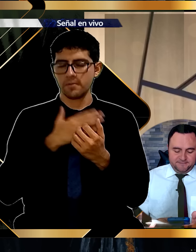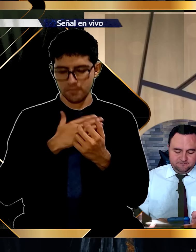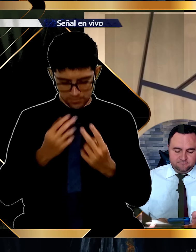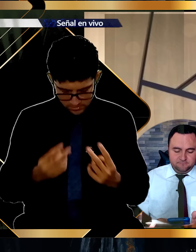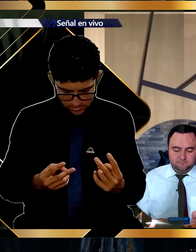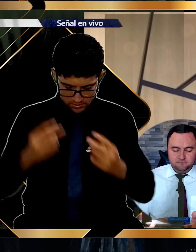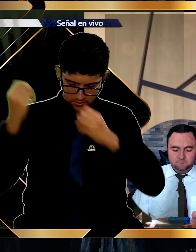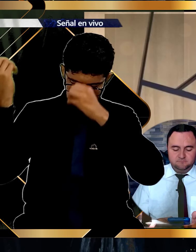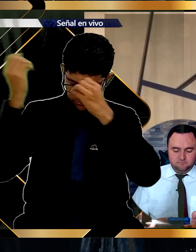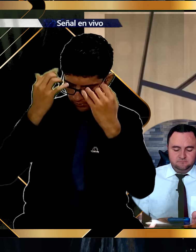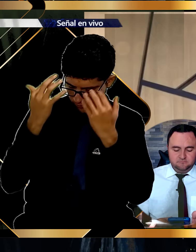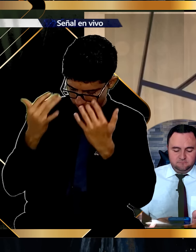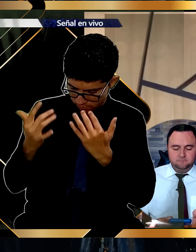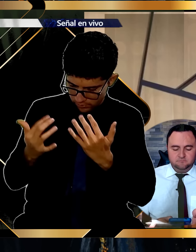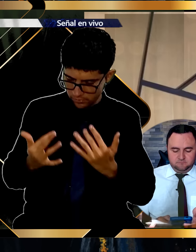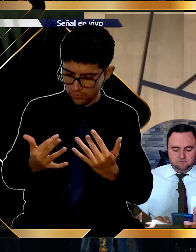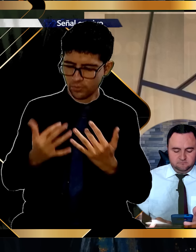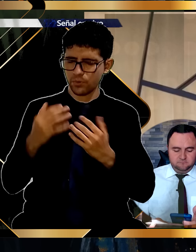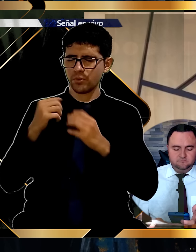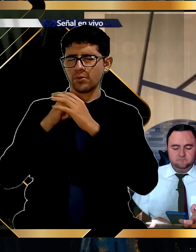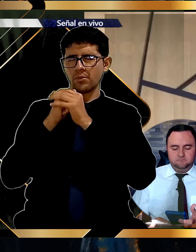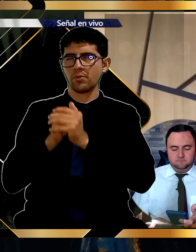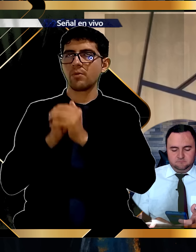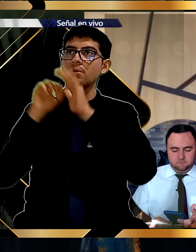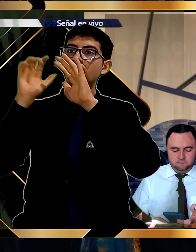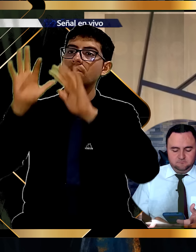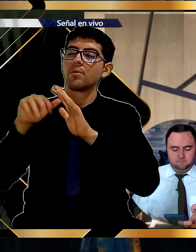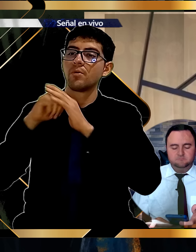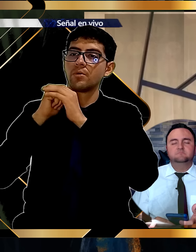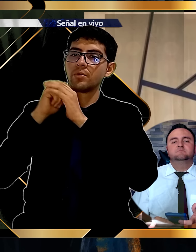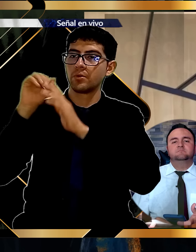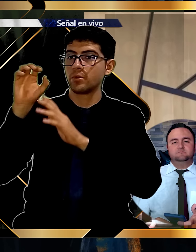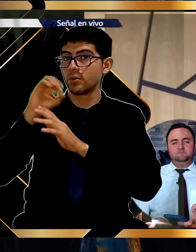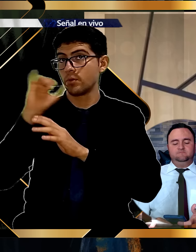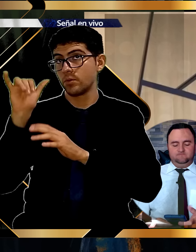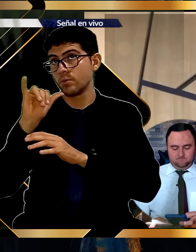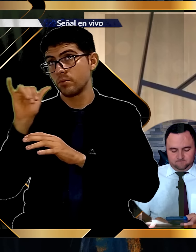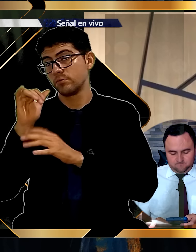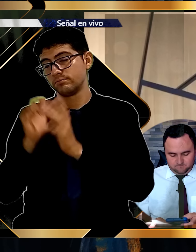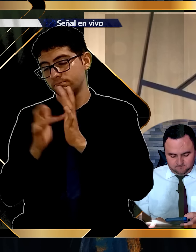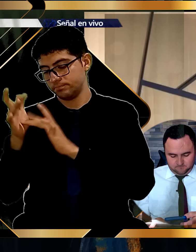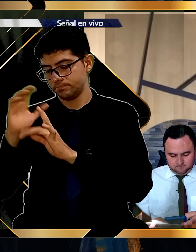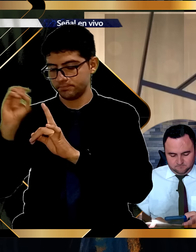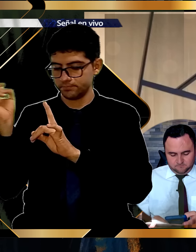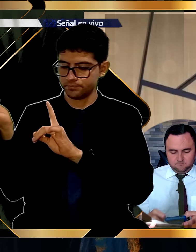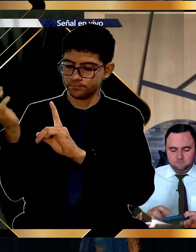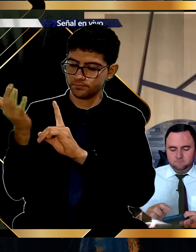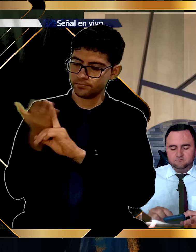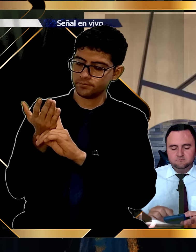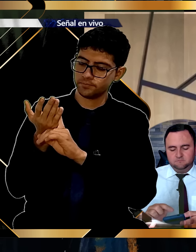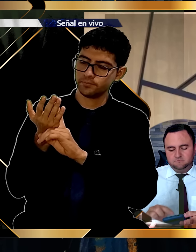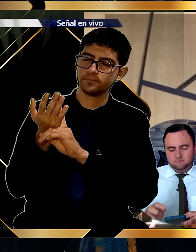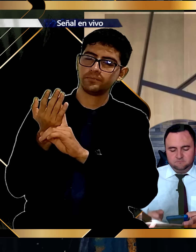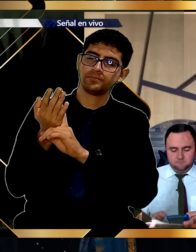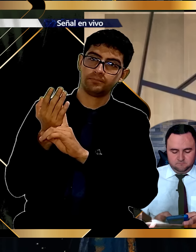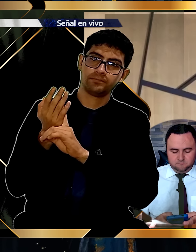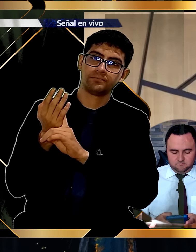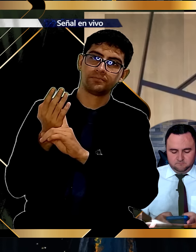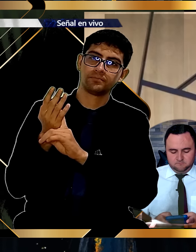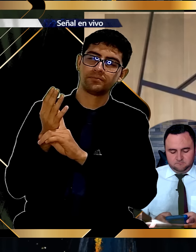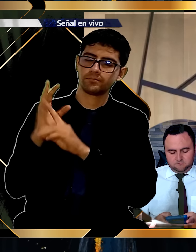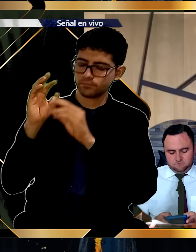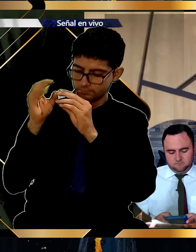Te pusieron la ropa de Jesús. Y dice que nos están haciendo según la imagen de su Hijo. Nos están moldeando